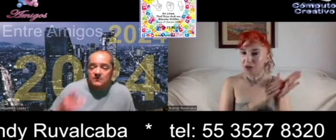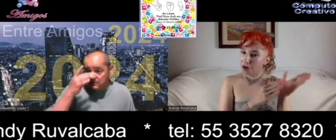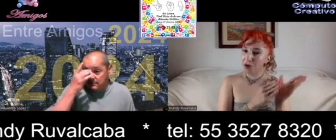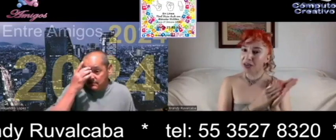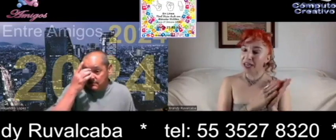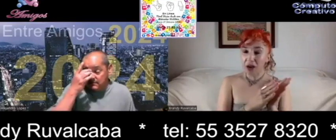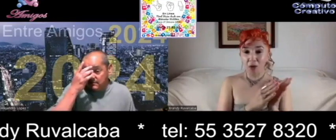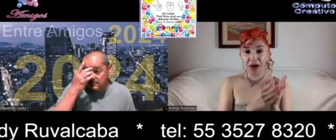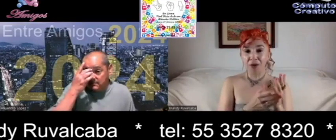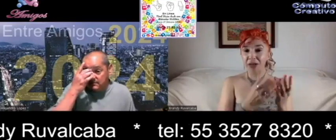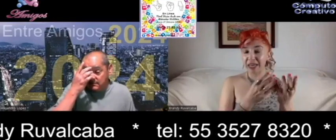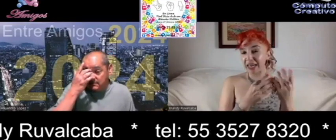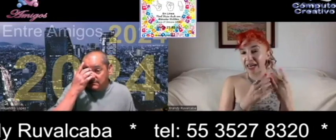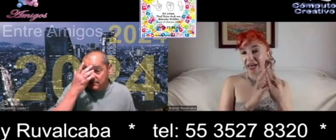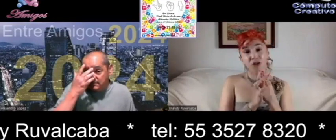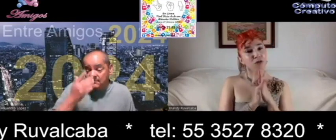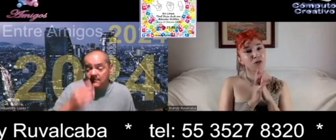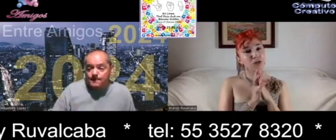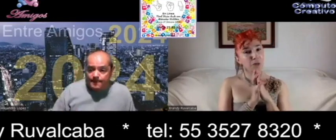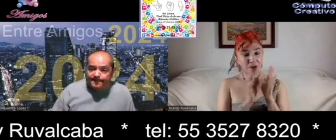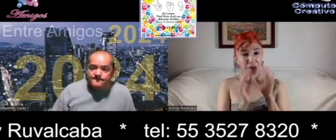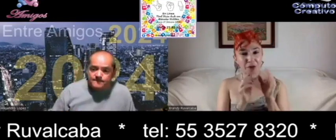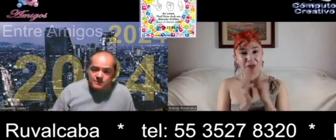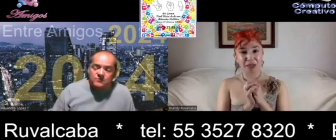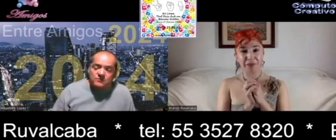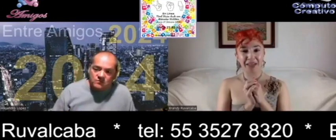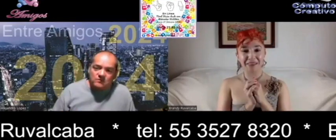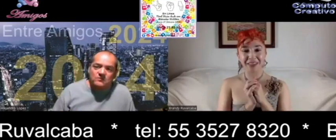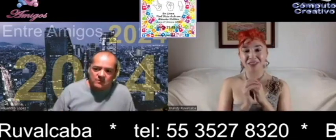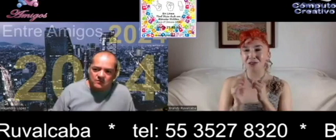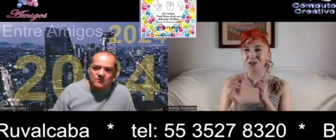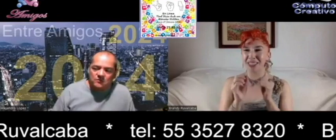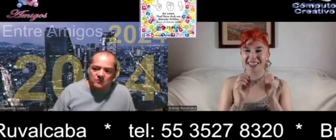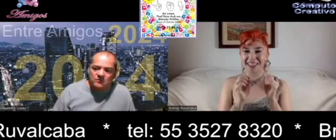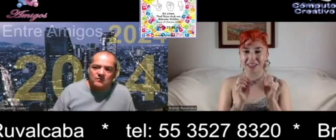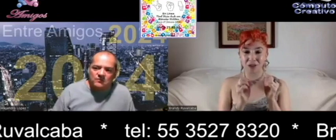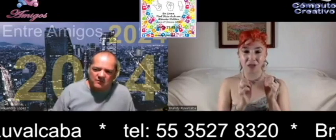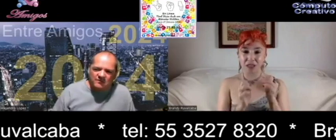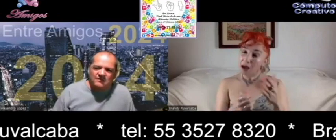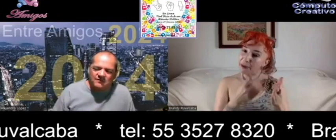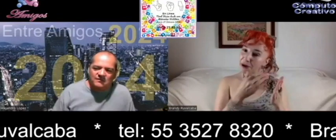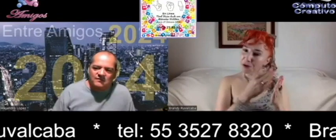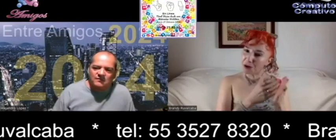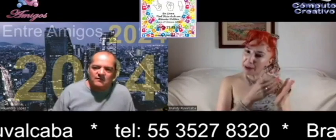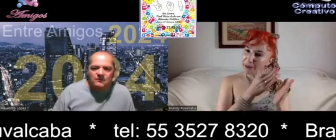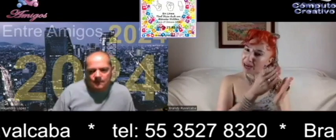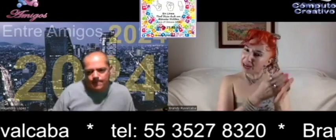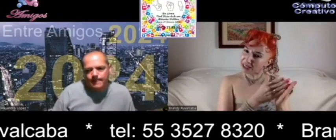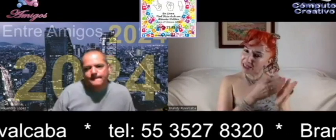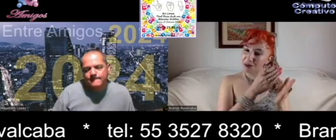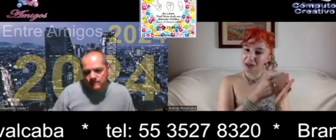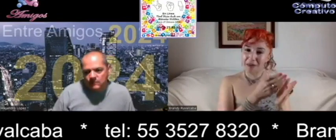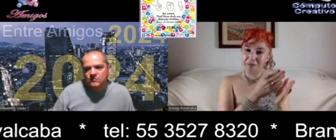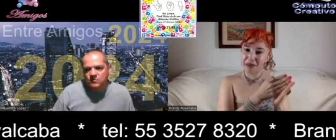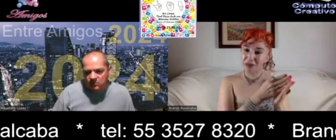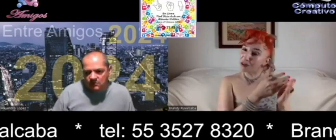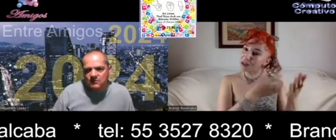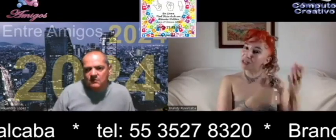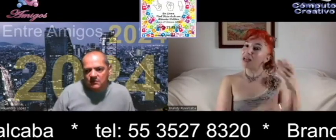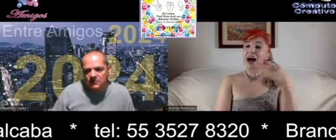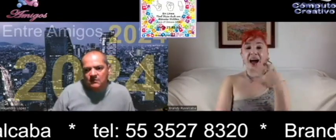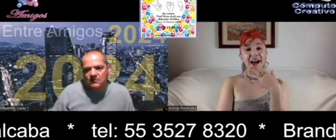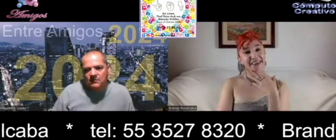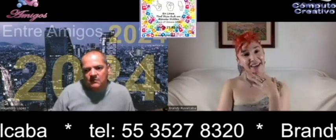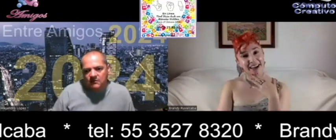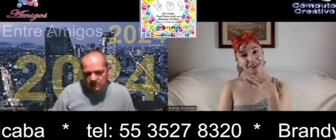esto. Ok, lo hago y le agarro el gusto. Poco a poco también, a veces no nos gusta hacer ciertas cosas, pero con la práctica, con el empeño, luego